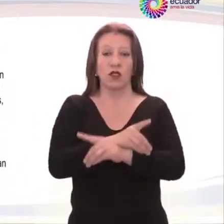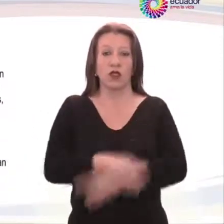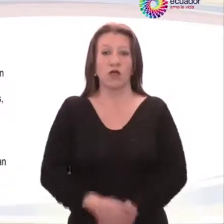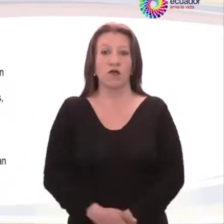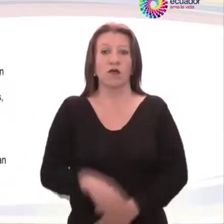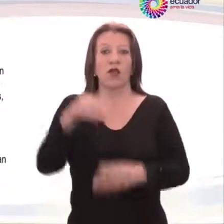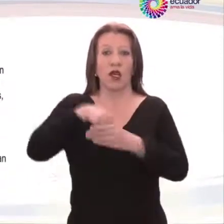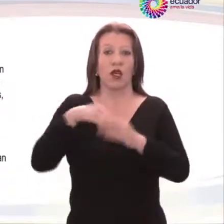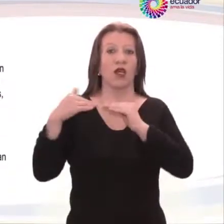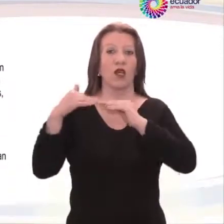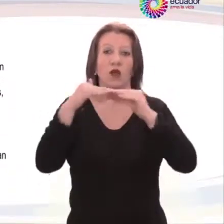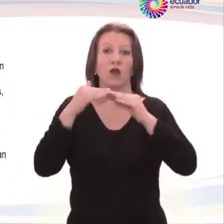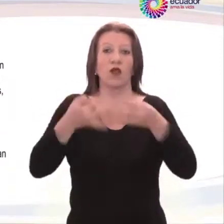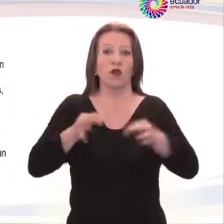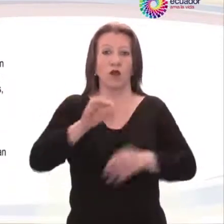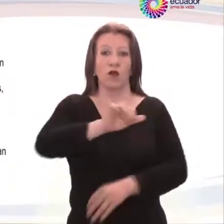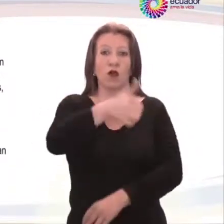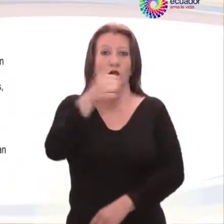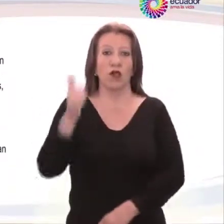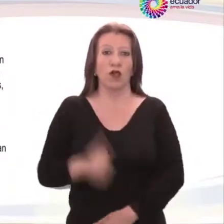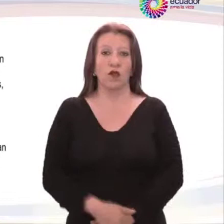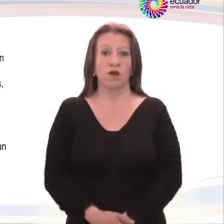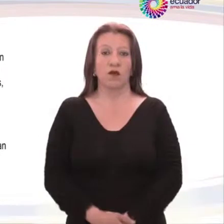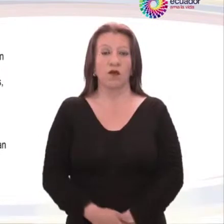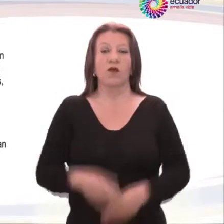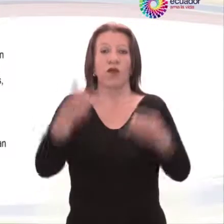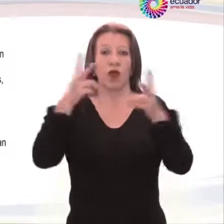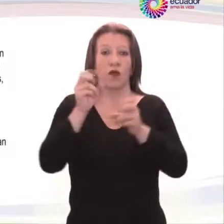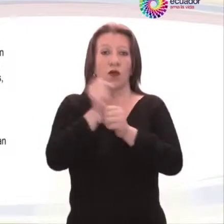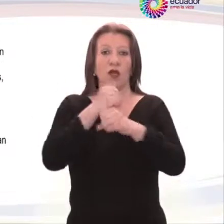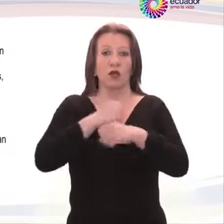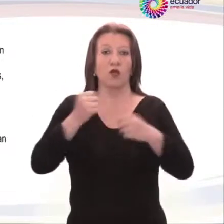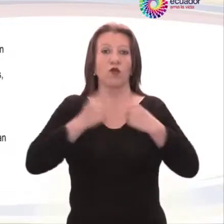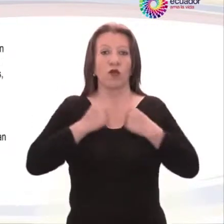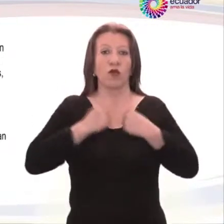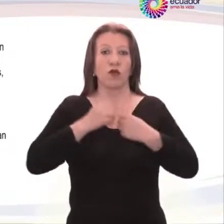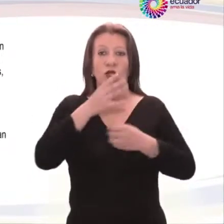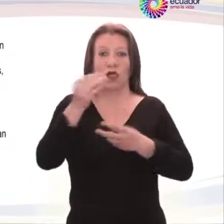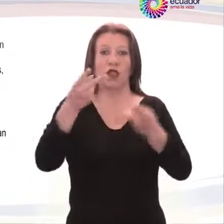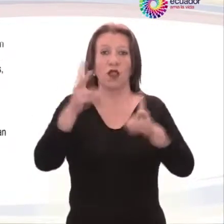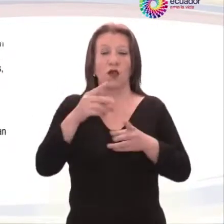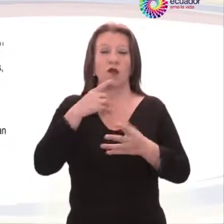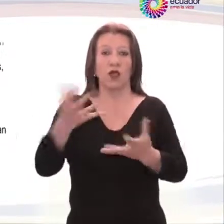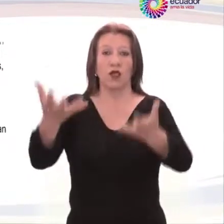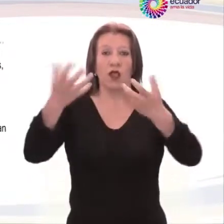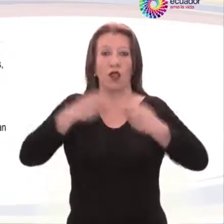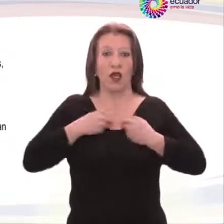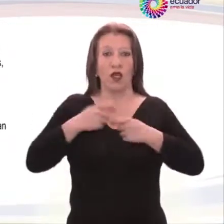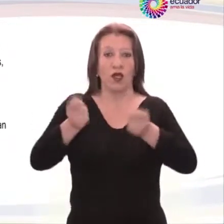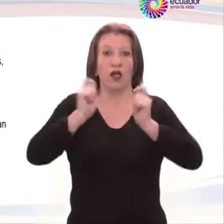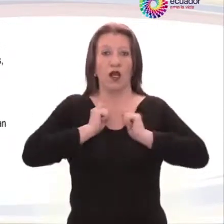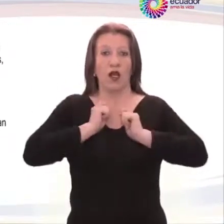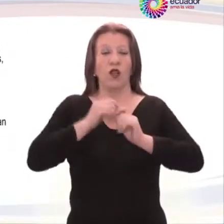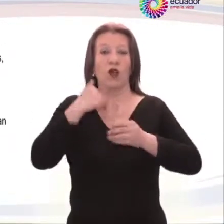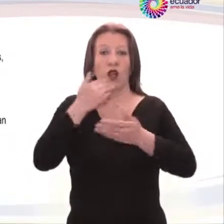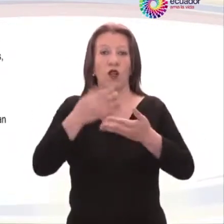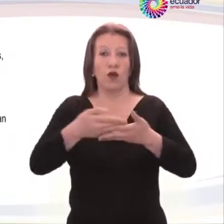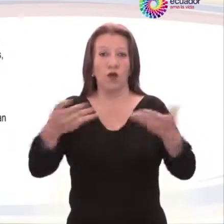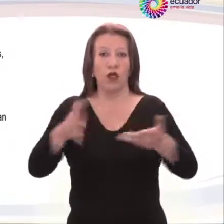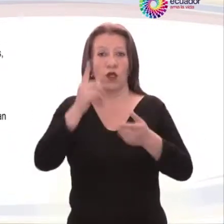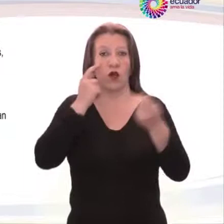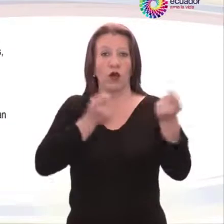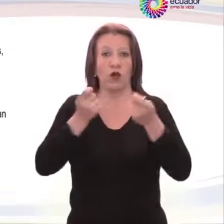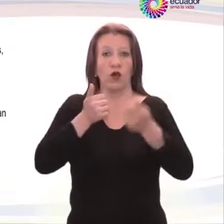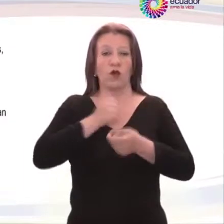en igualdad de condiciones con las demás hacer propietarias y heredar bienes controlar sus propios asuntos